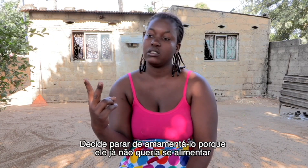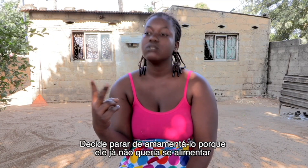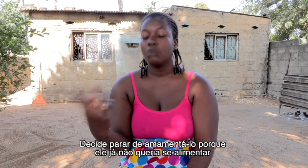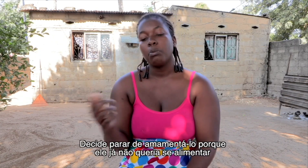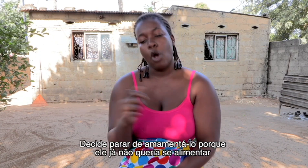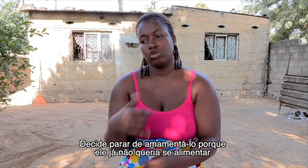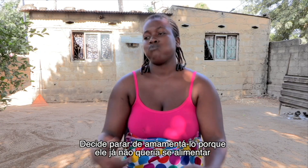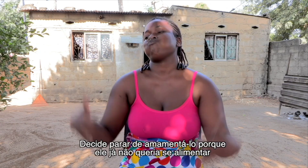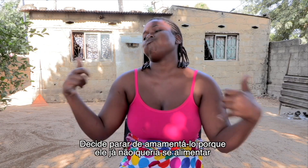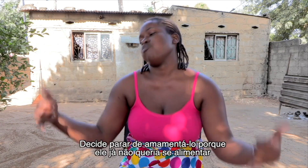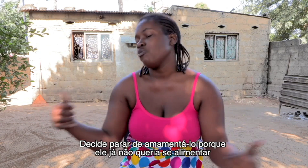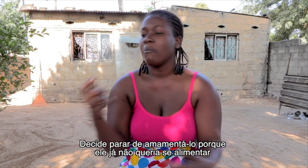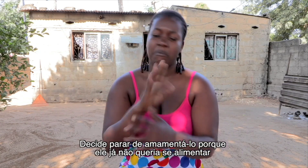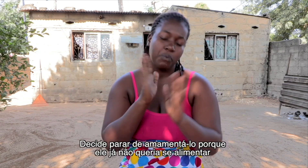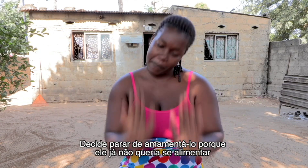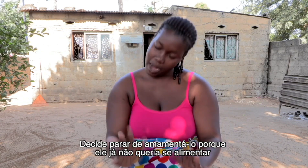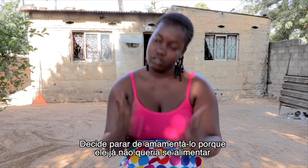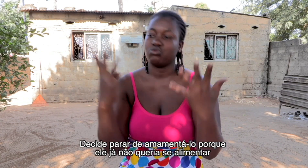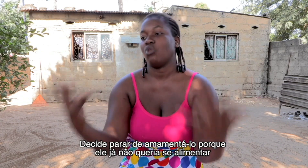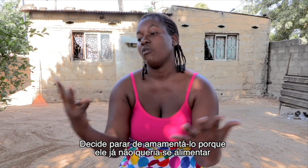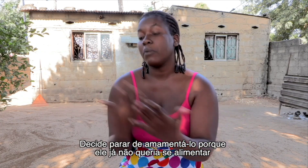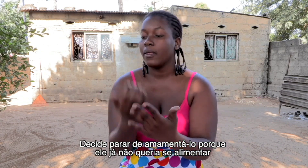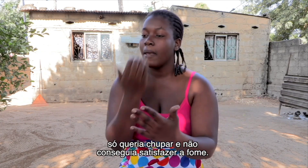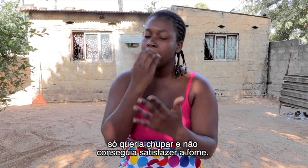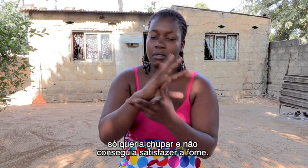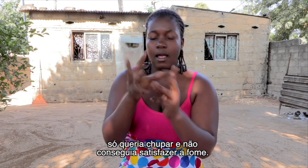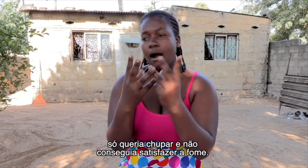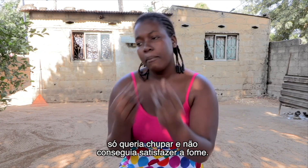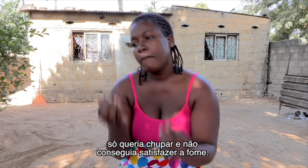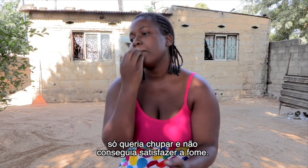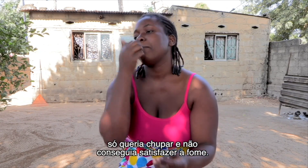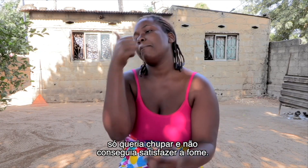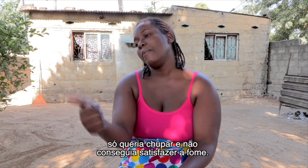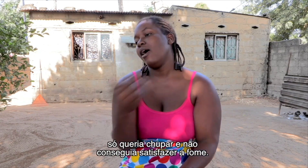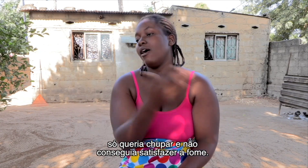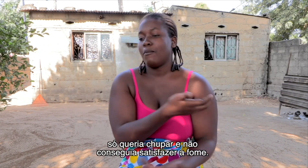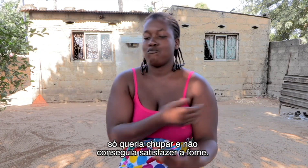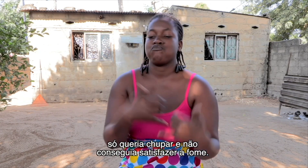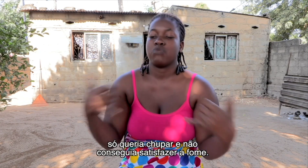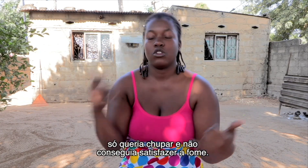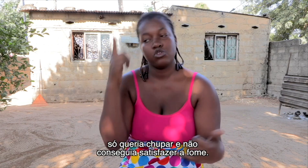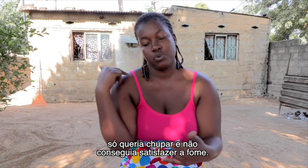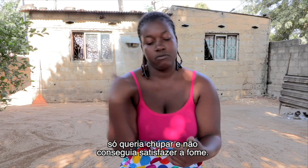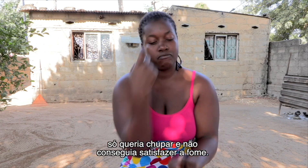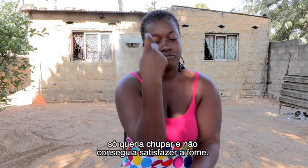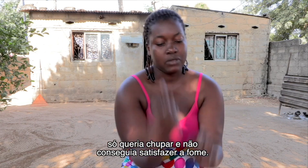amamentá-lo porque ele já não queria se alimentar. Só queria chupar e não conseguia satisfazer a fome.